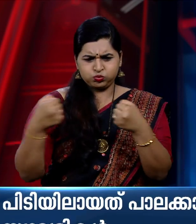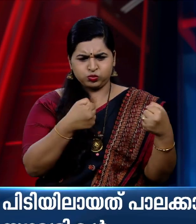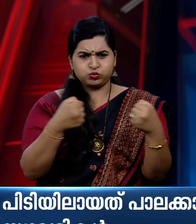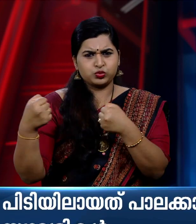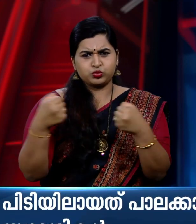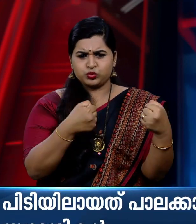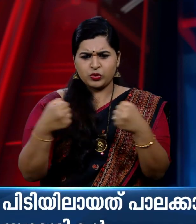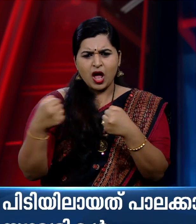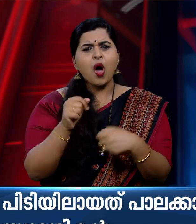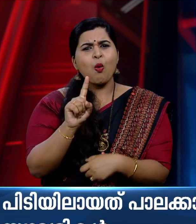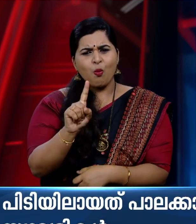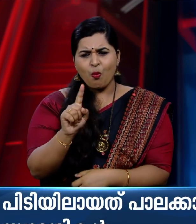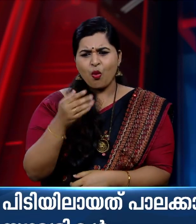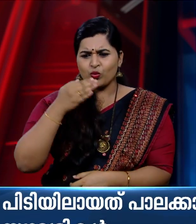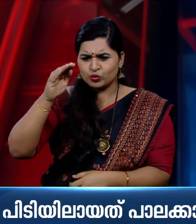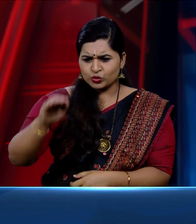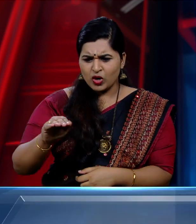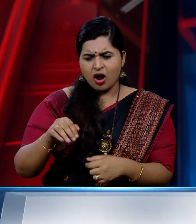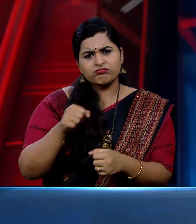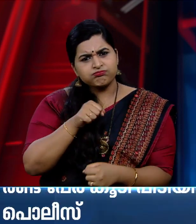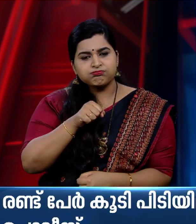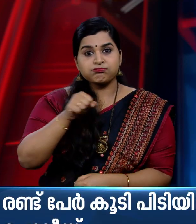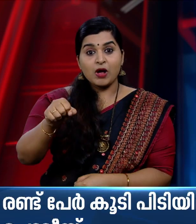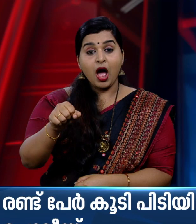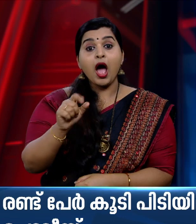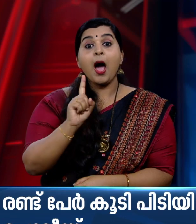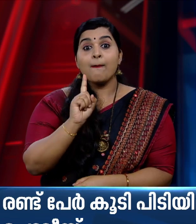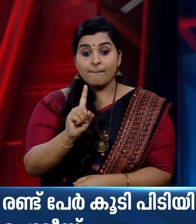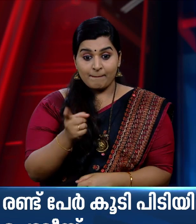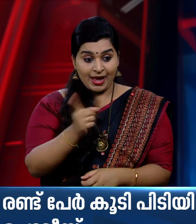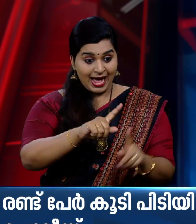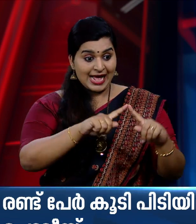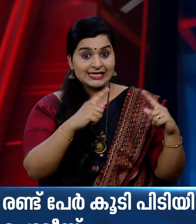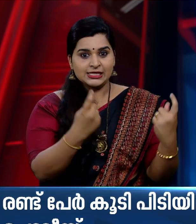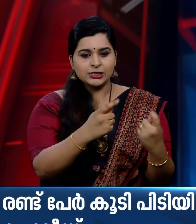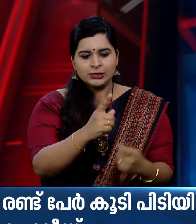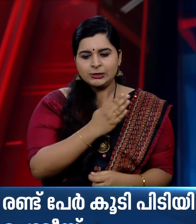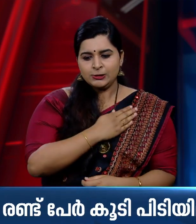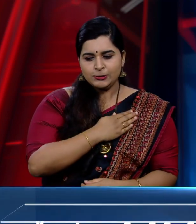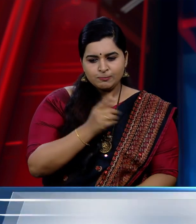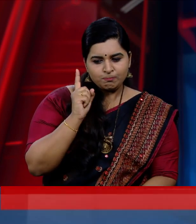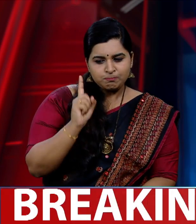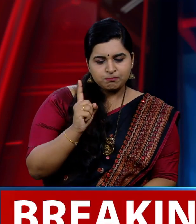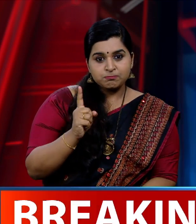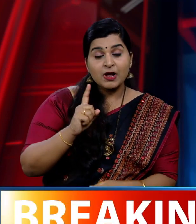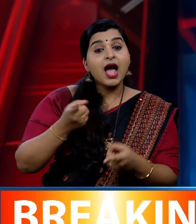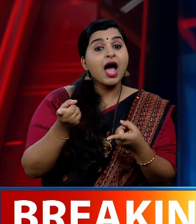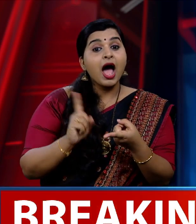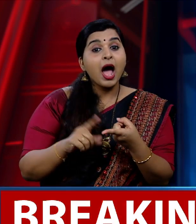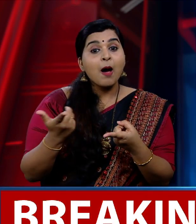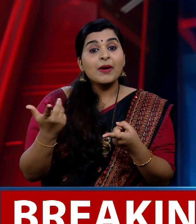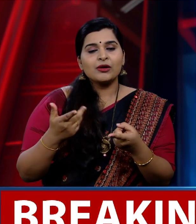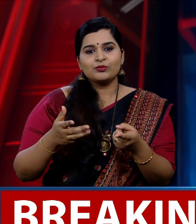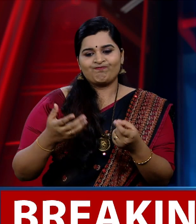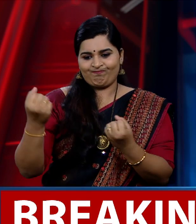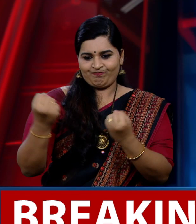വിദ്യാർത്ഥിക്ക് മർദ്ദനമേറ്റിരുന്നു. ഇതിന് പ്രതികാരം എന്നോണമാണ് ബസ് കഞ്ചിക്കോട്ടെത്തിയപ്പോൾ ഒരു സംഘം ആളുകൾ ബസ് തടഞ്ഞു നിർത്തി അകത്തു കയറി വിദ്യാർത്ഥികളെ